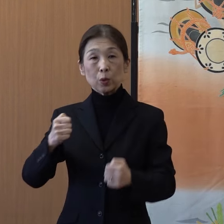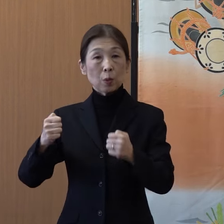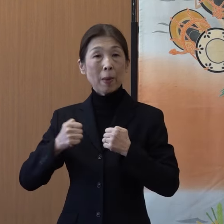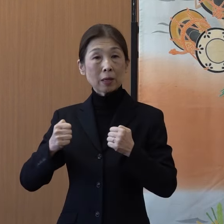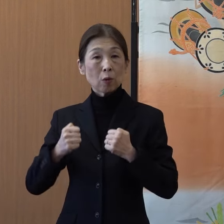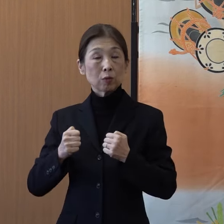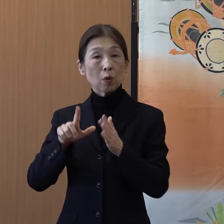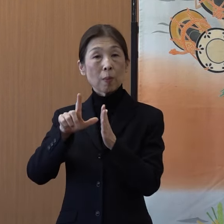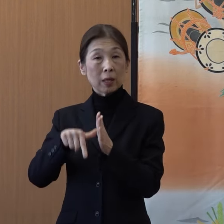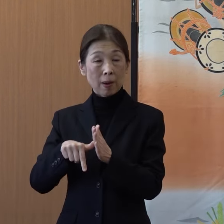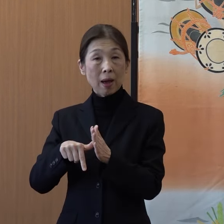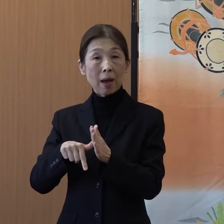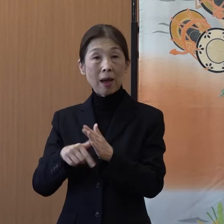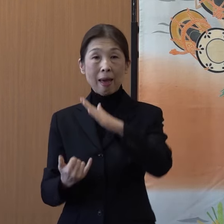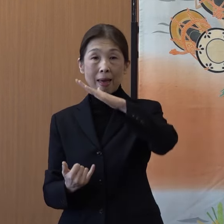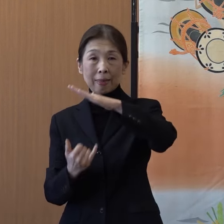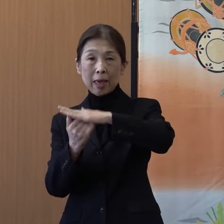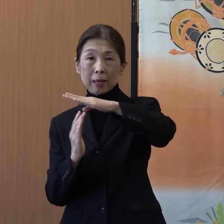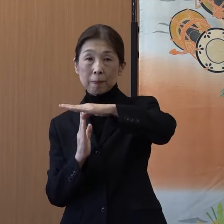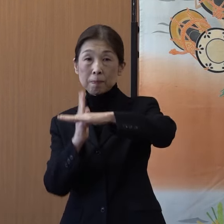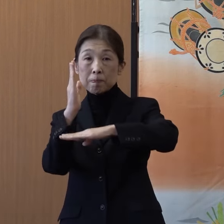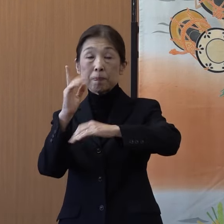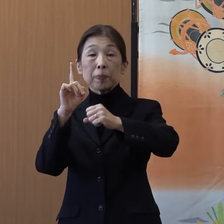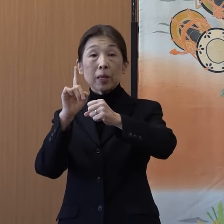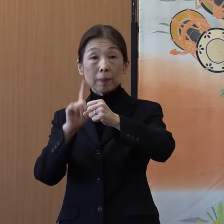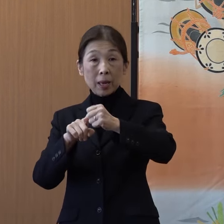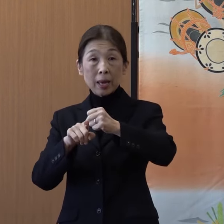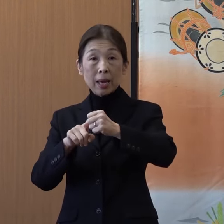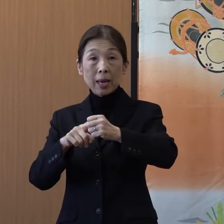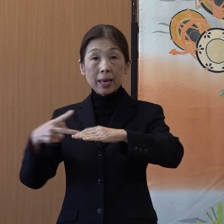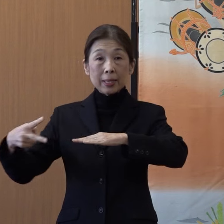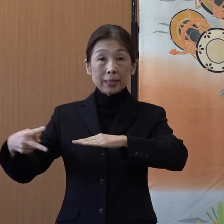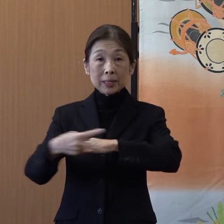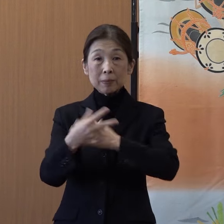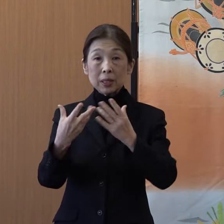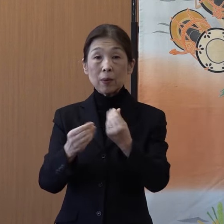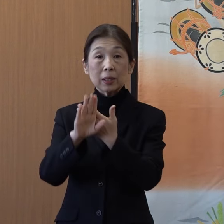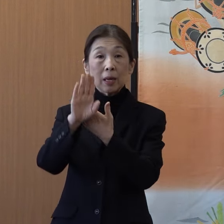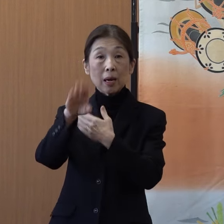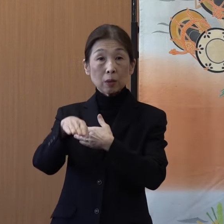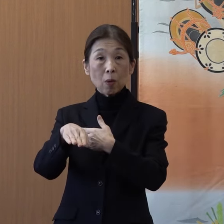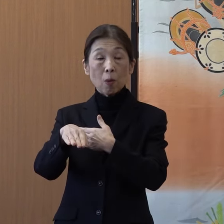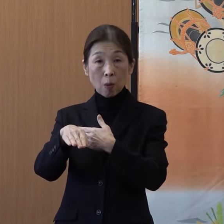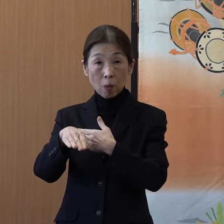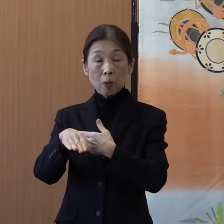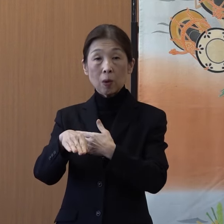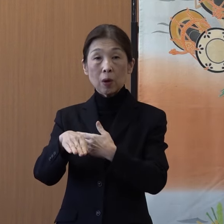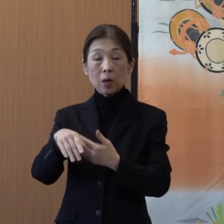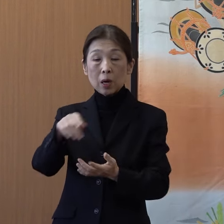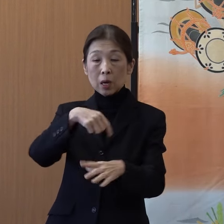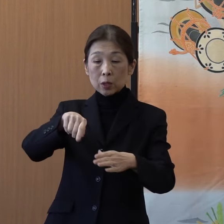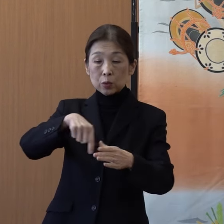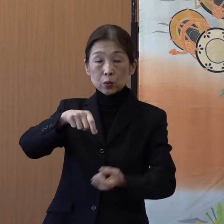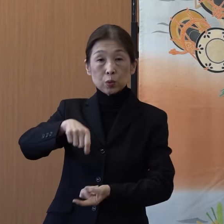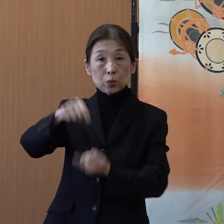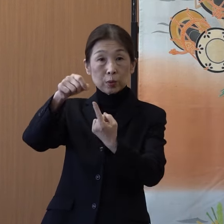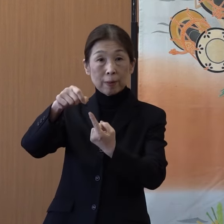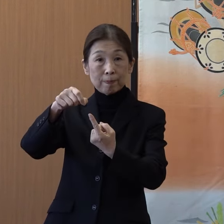はすでに定員を超えておりますので、締め切り後に大会出走権の抽選を行い